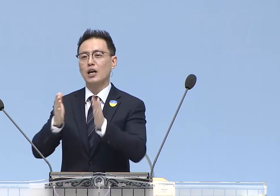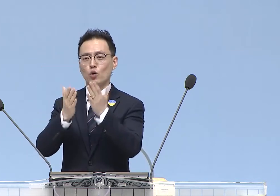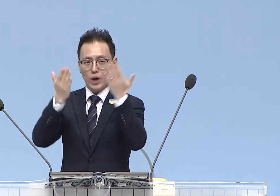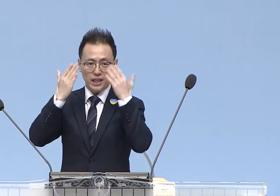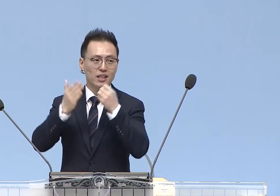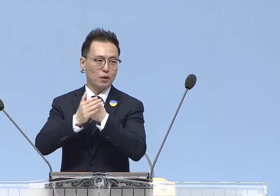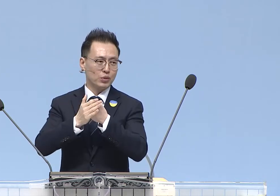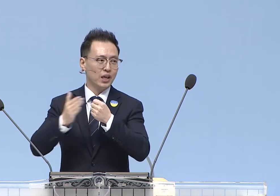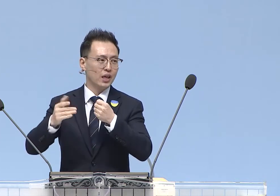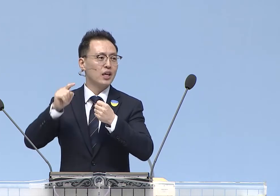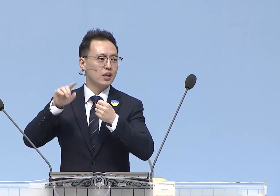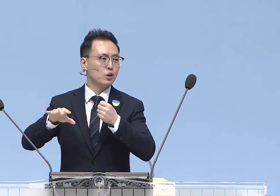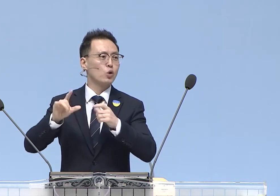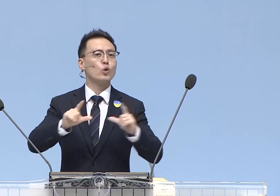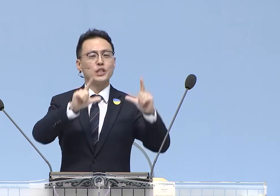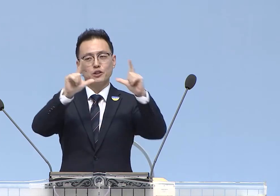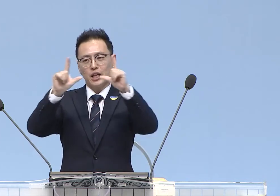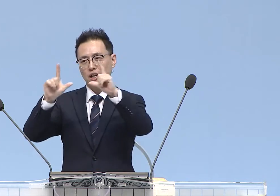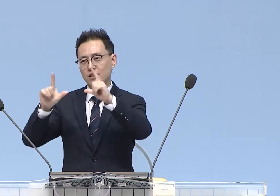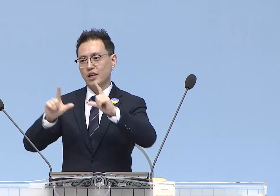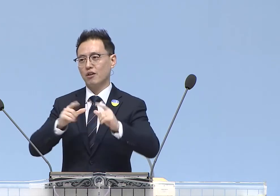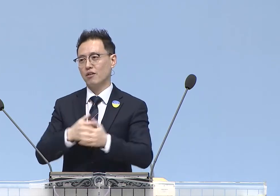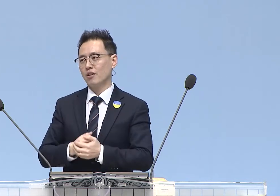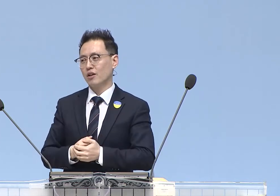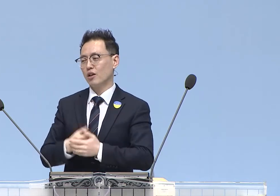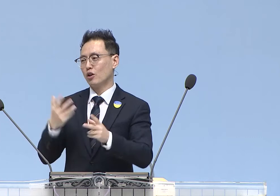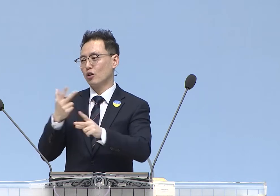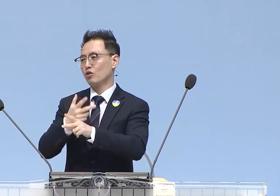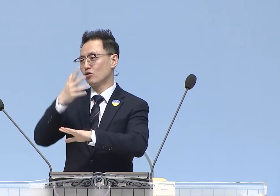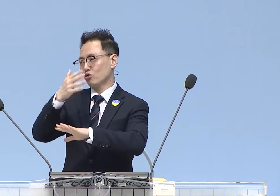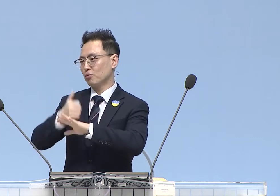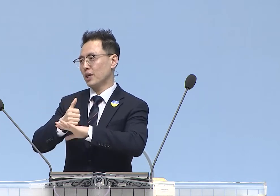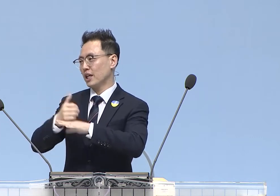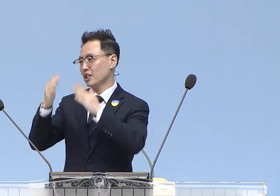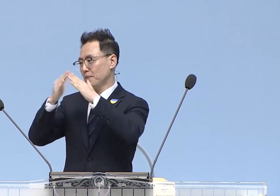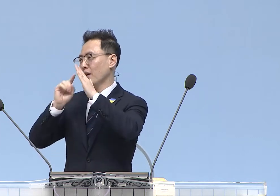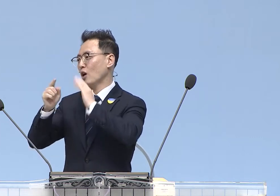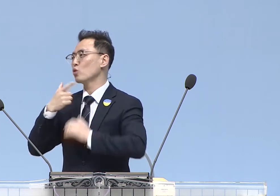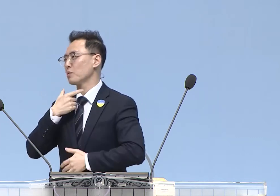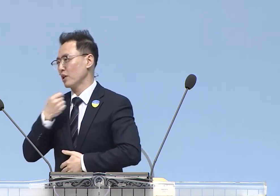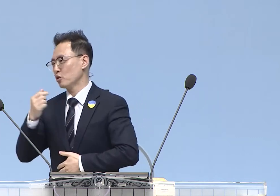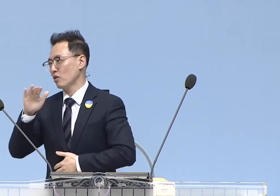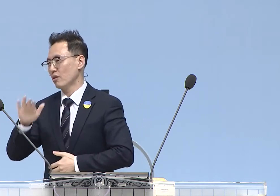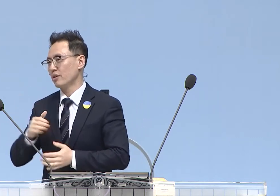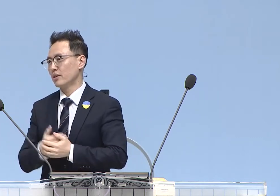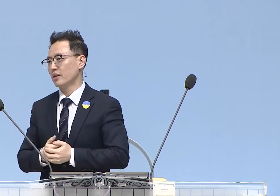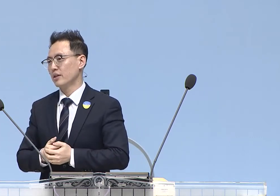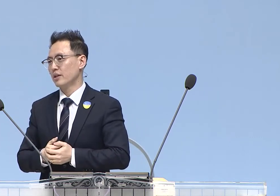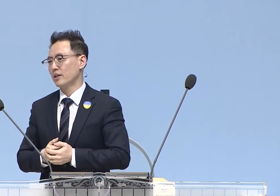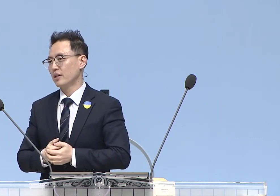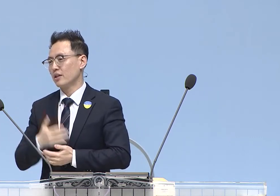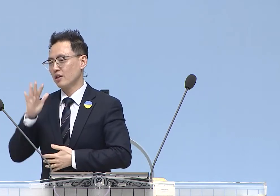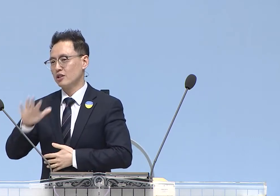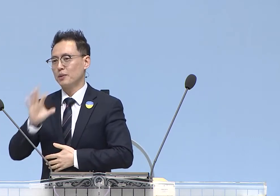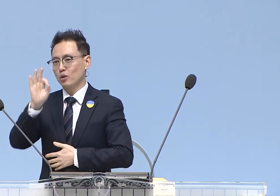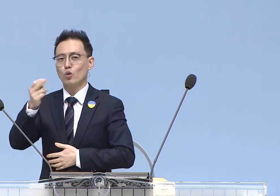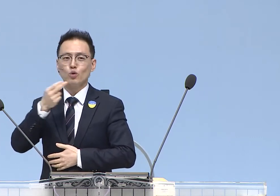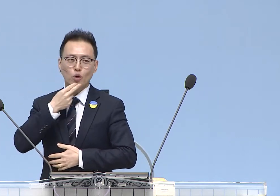기숙학교가 있기 때문에 그곳에서 생활을 해요. 주말에 집에 가고 싶겠죠. 그렇지만 돈도